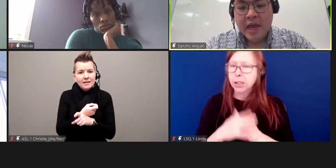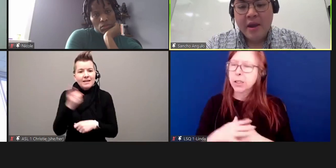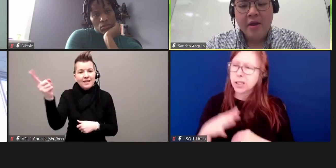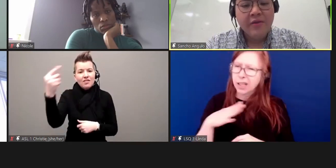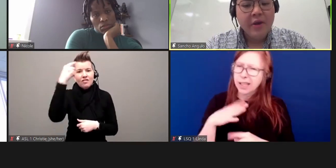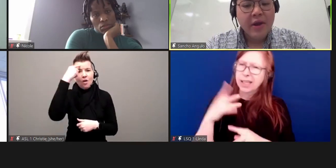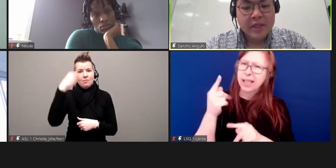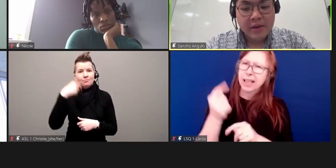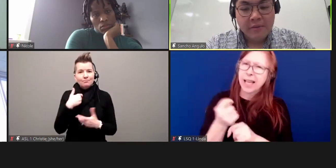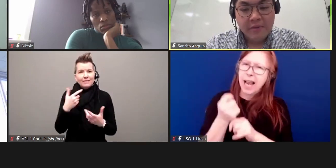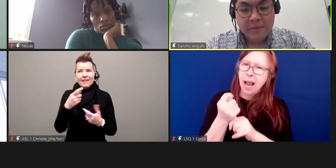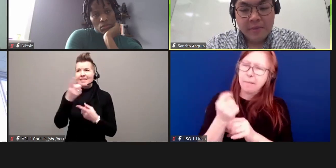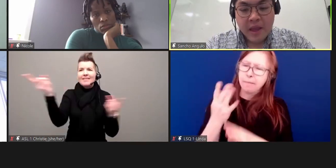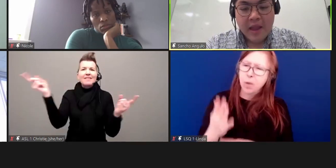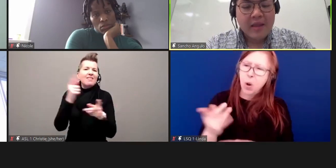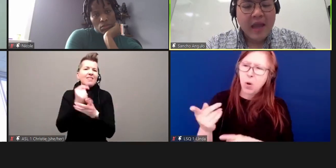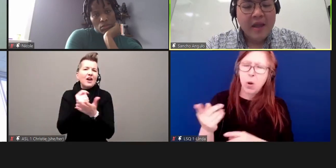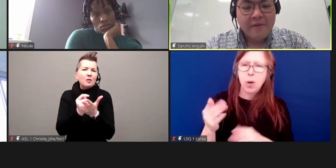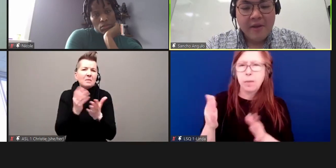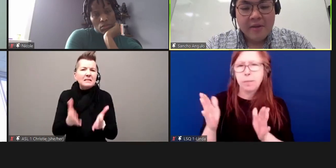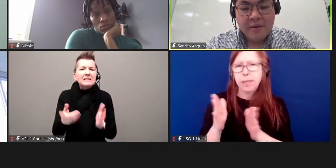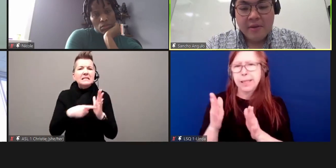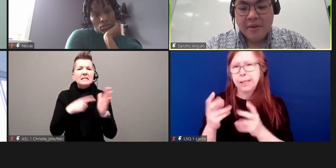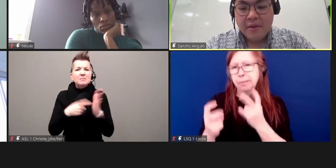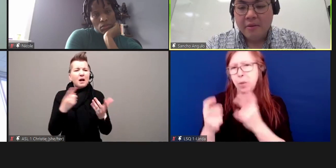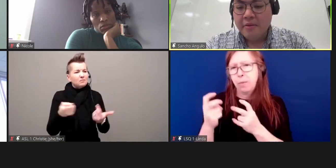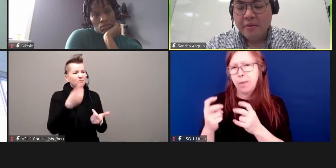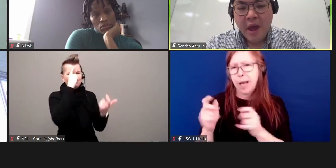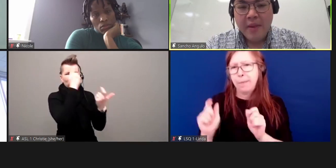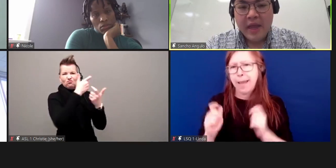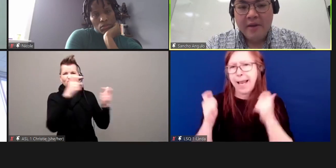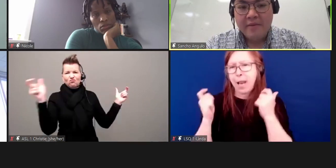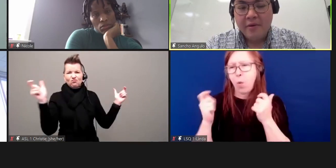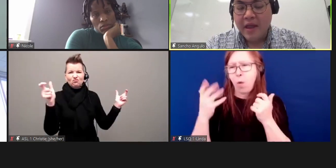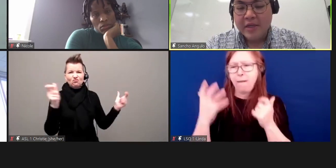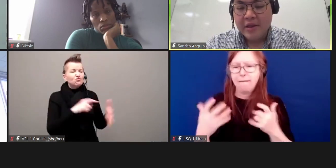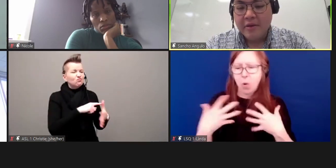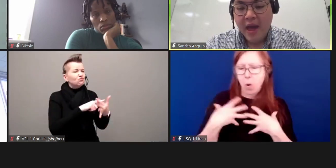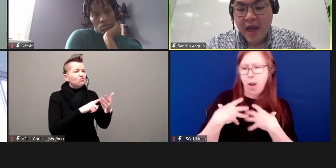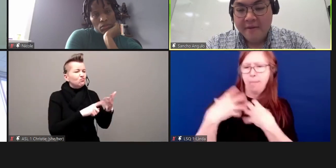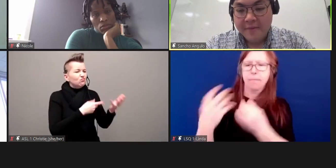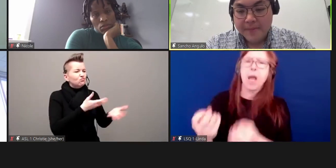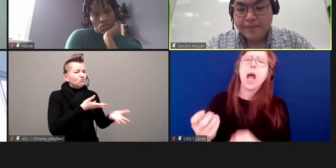qui ont un petit problème d'ego, ils veulent prendre tous vos problèmes.